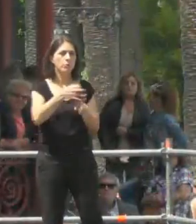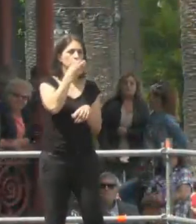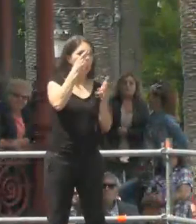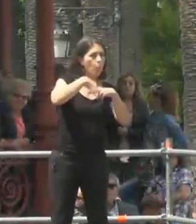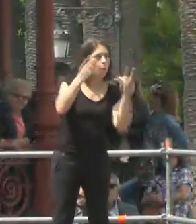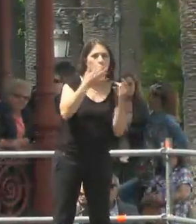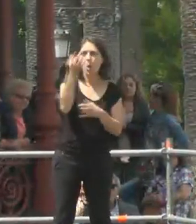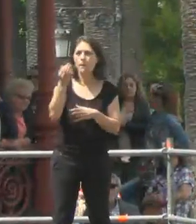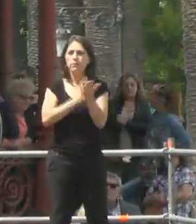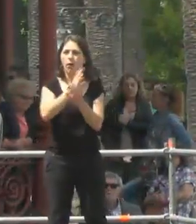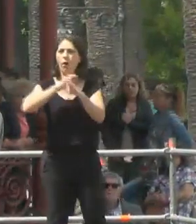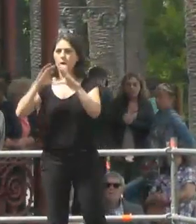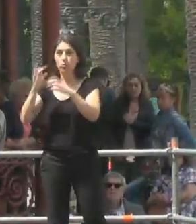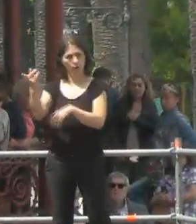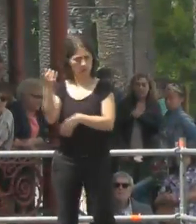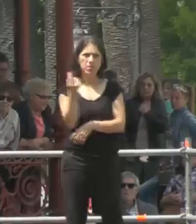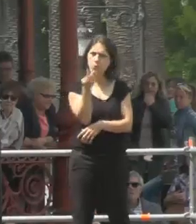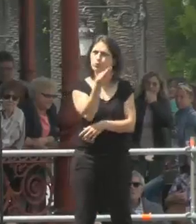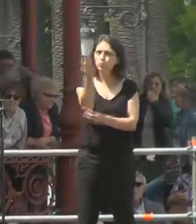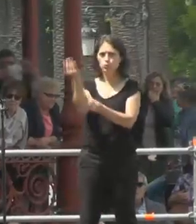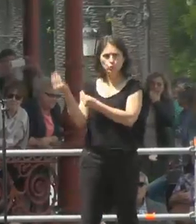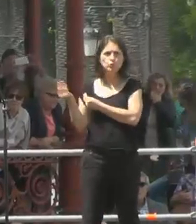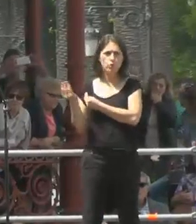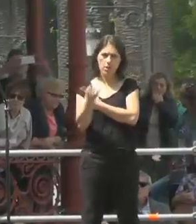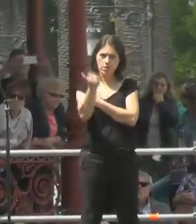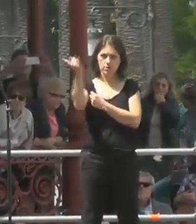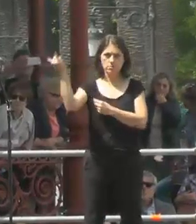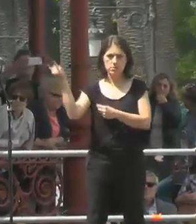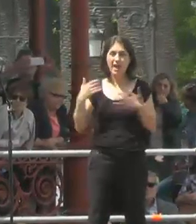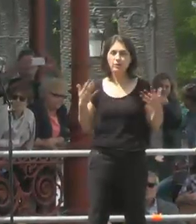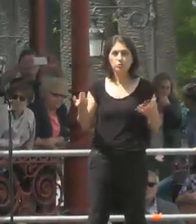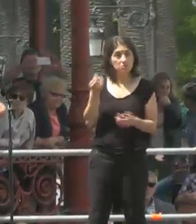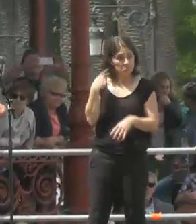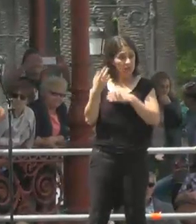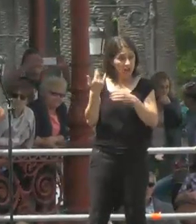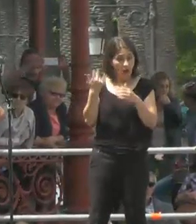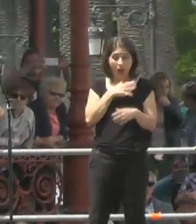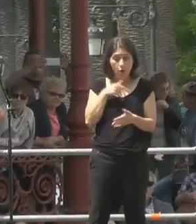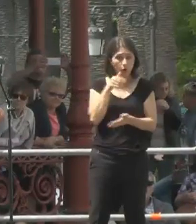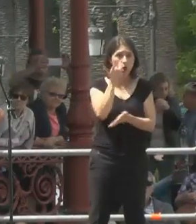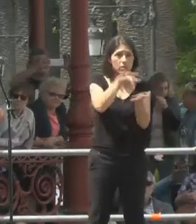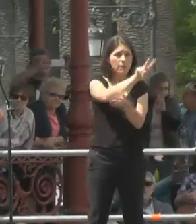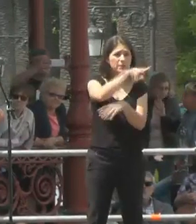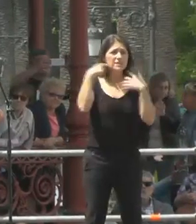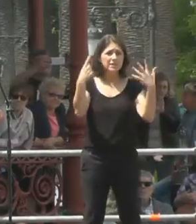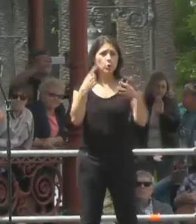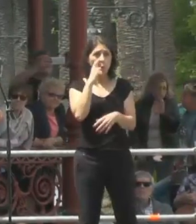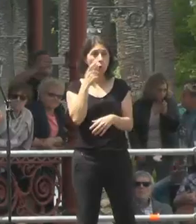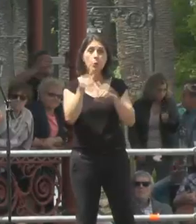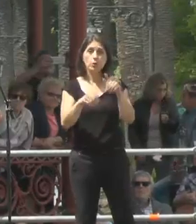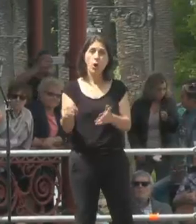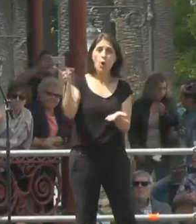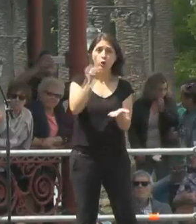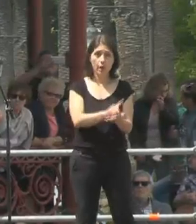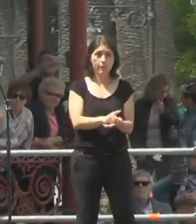medios de comunicación, mucho capital, acumulan poder y capital. Y eso es lo que explica que ahora el 26 de junio tengamos que volver a votar. ¿Cómo